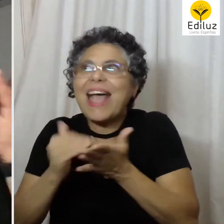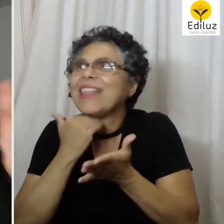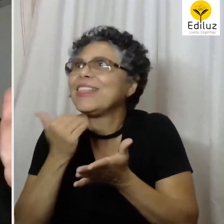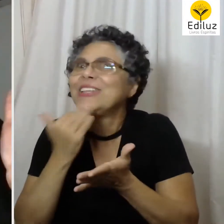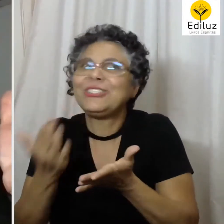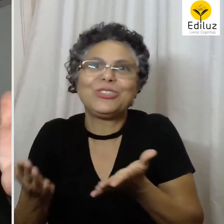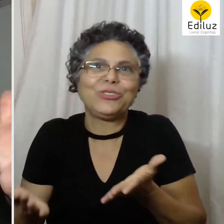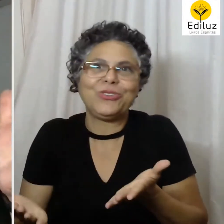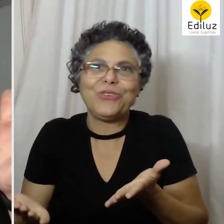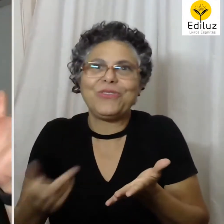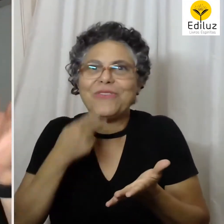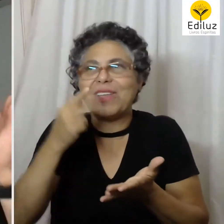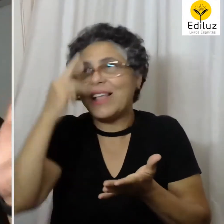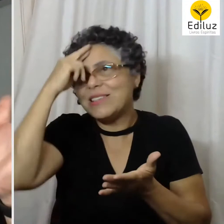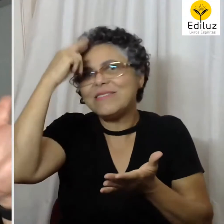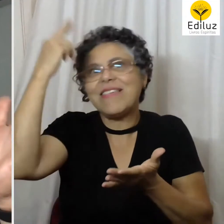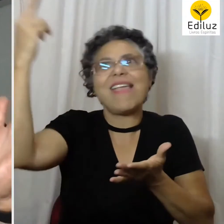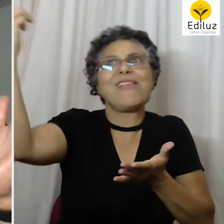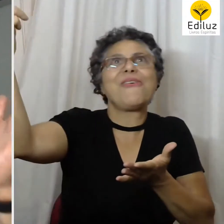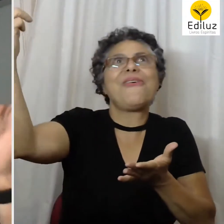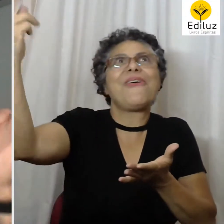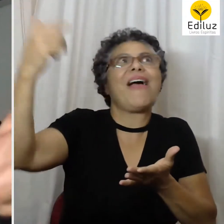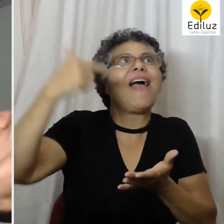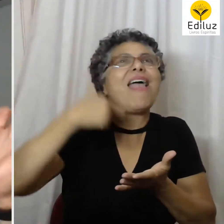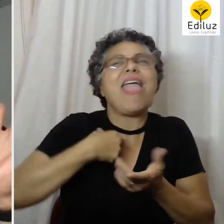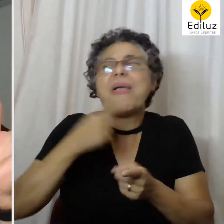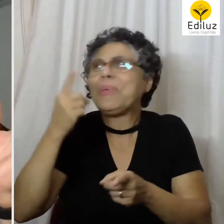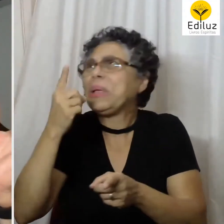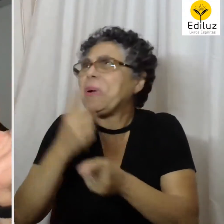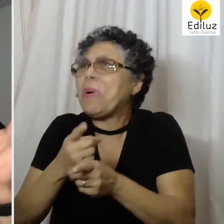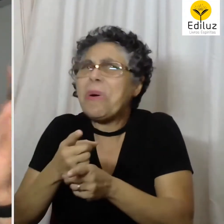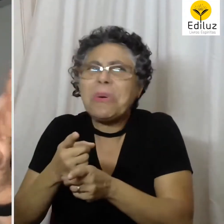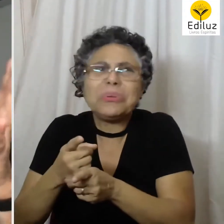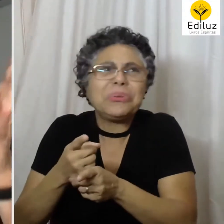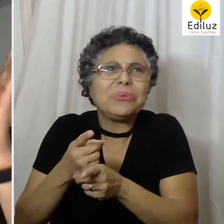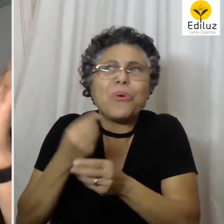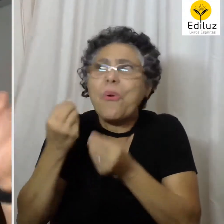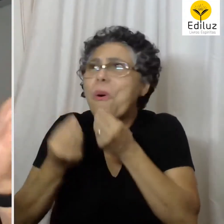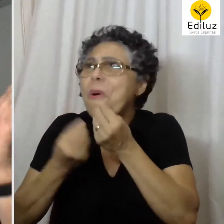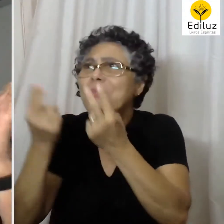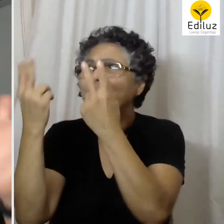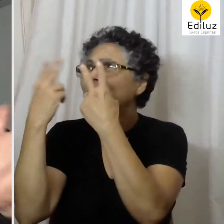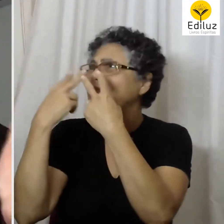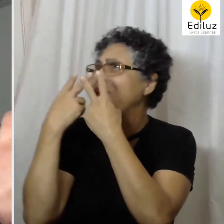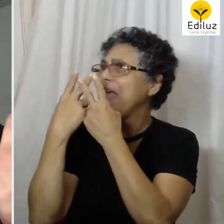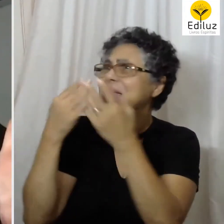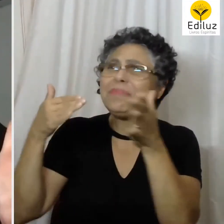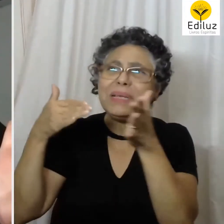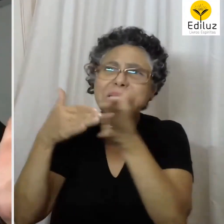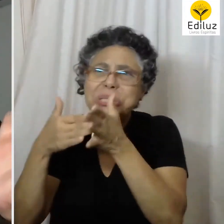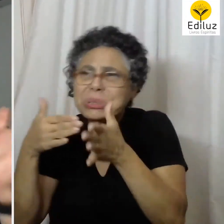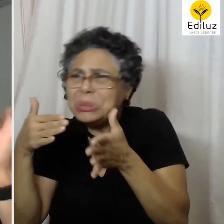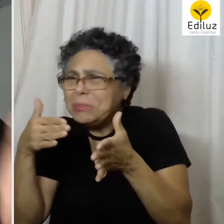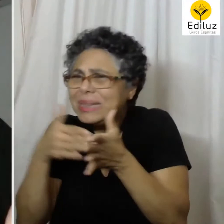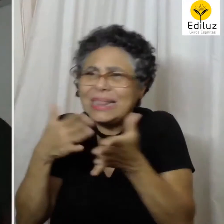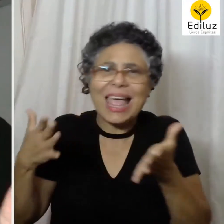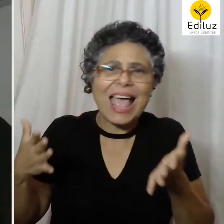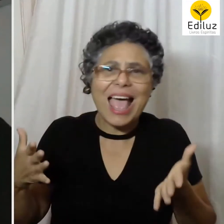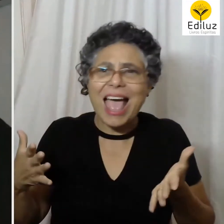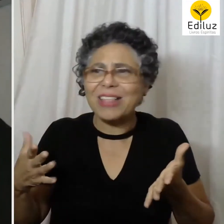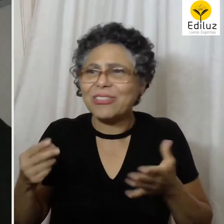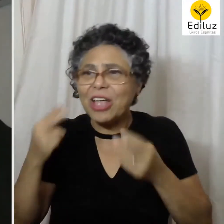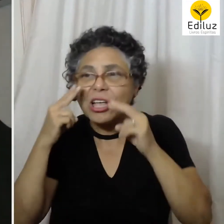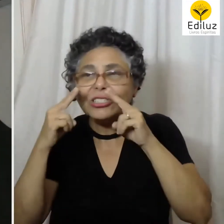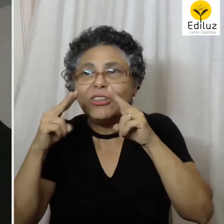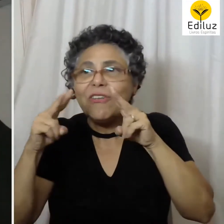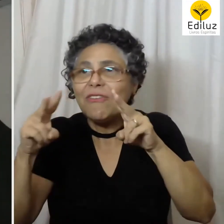dizer, Senhor, eu me encontro incapaz, eu me vejo impedido, limitado de assistir a